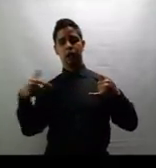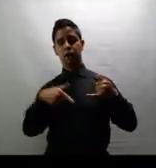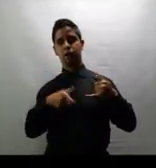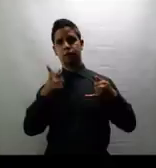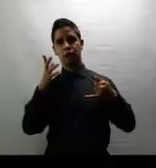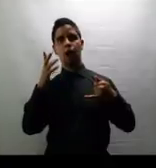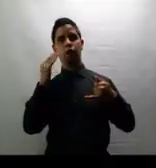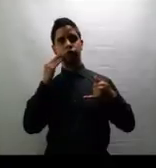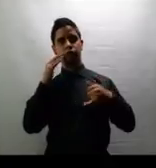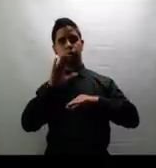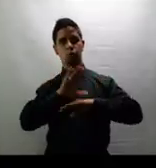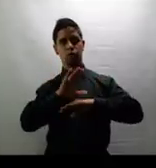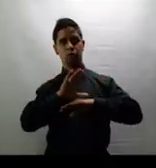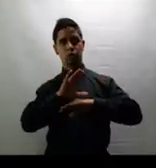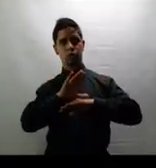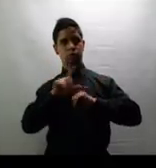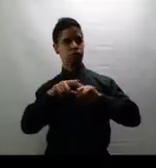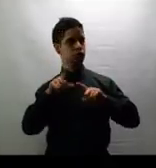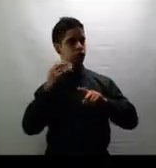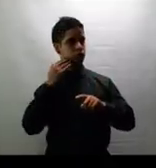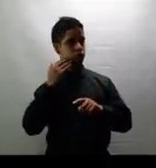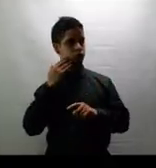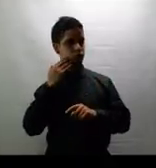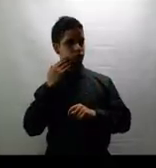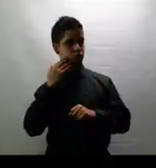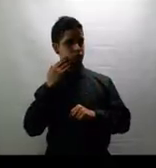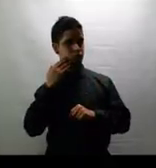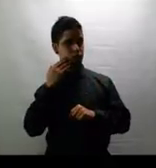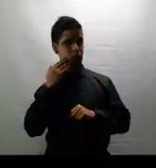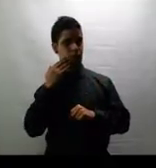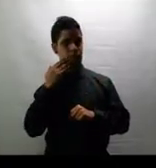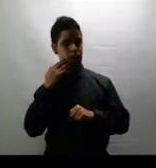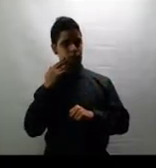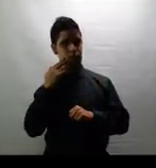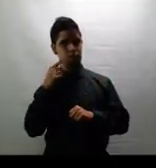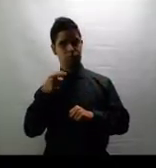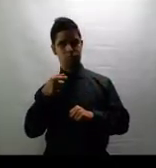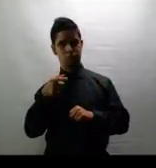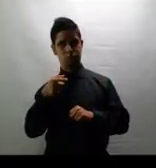a la electricidad tiene un cilindro así